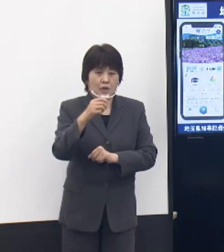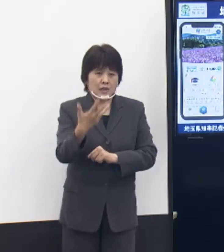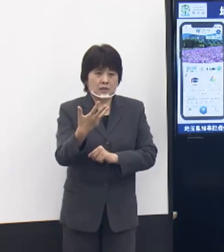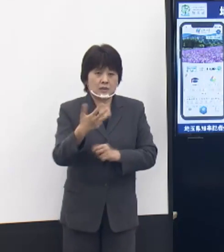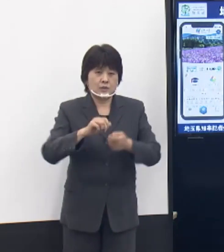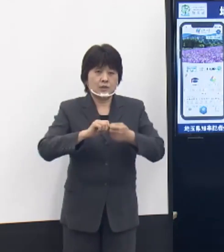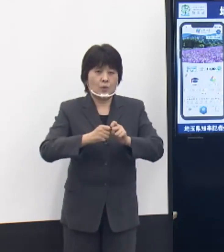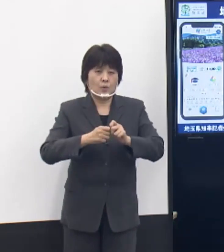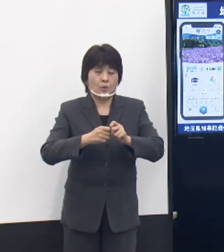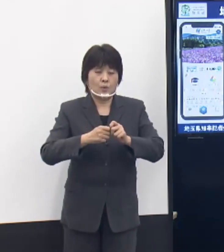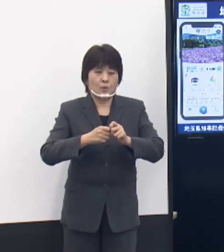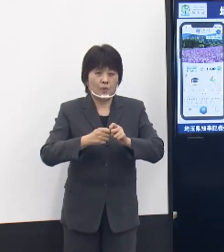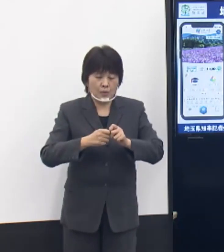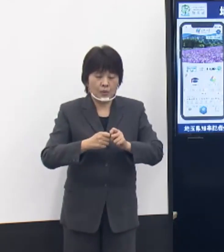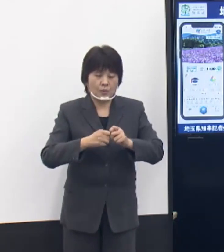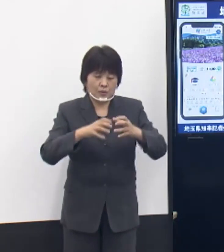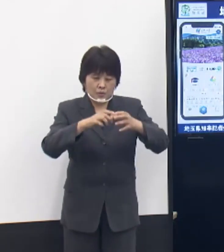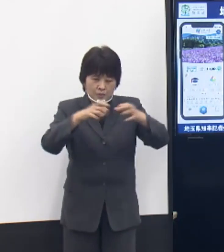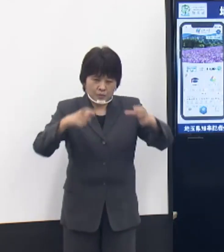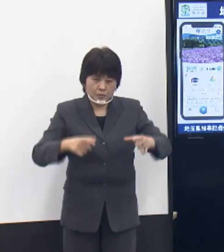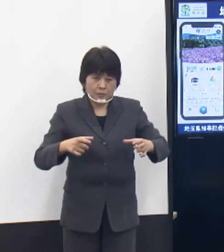色の勾玉が